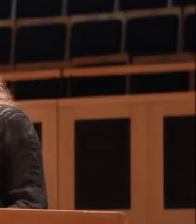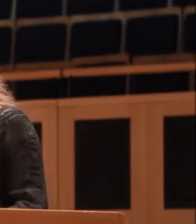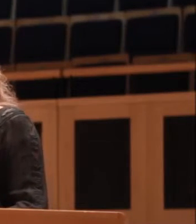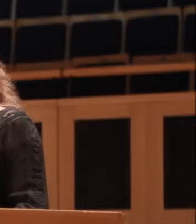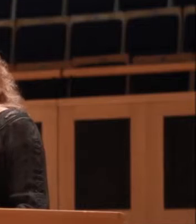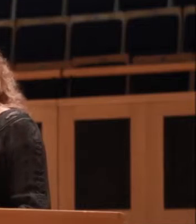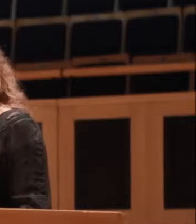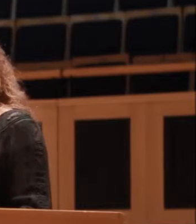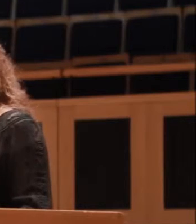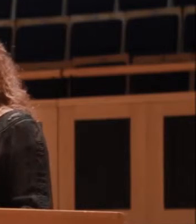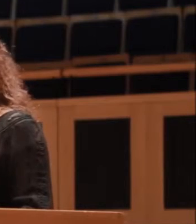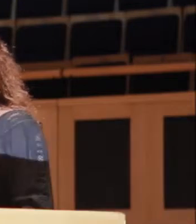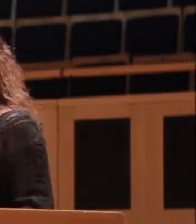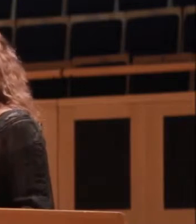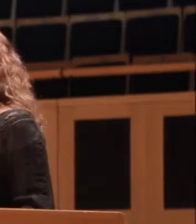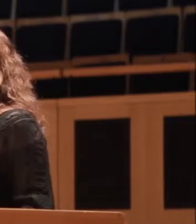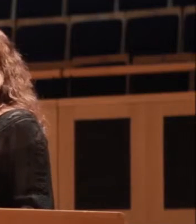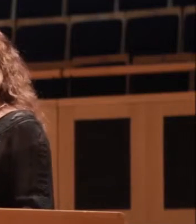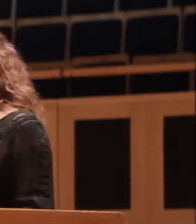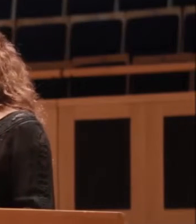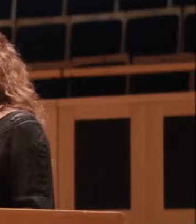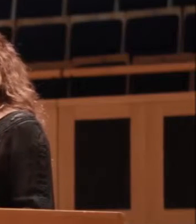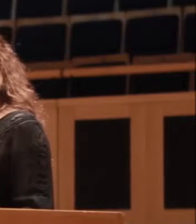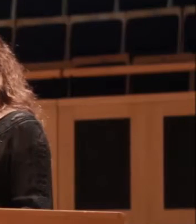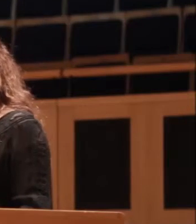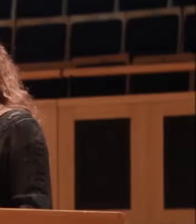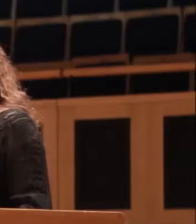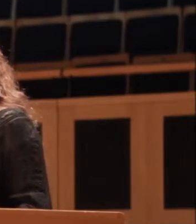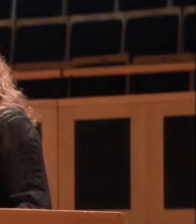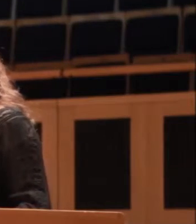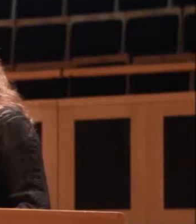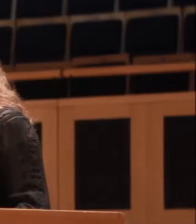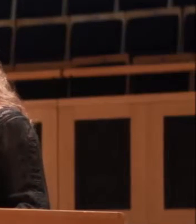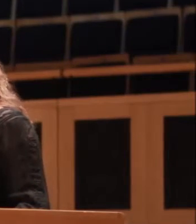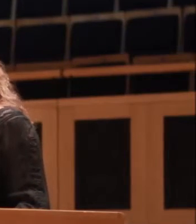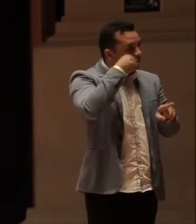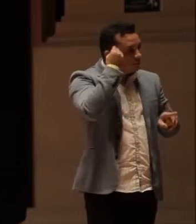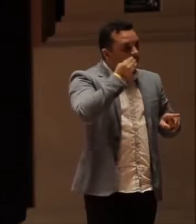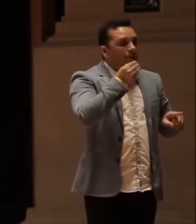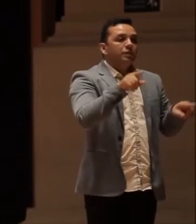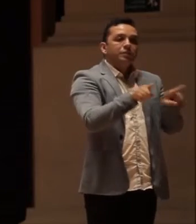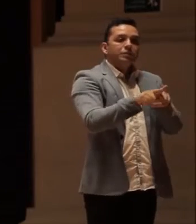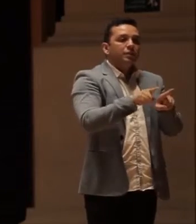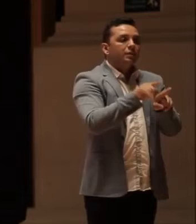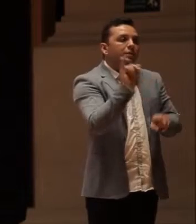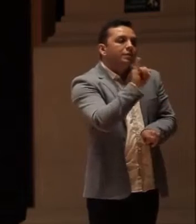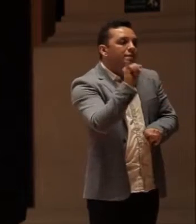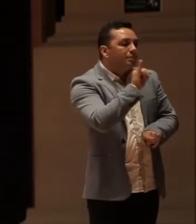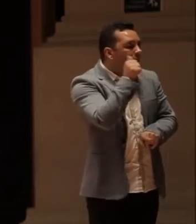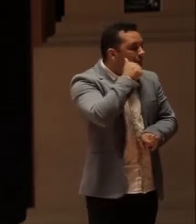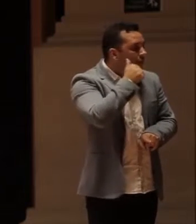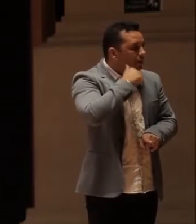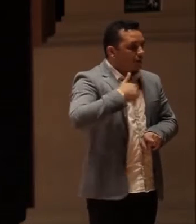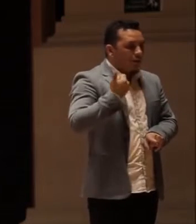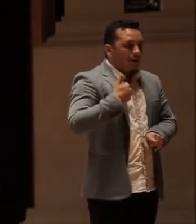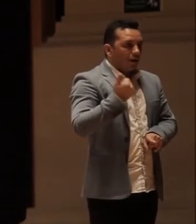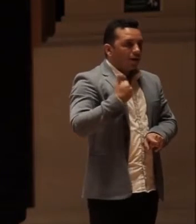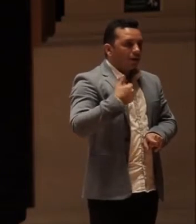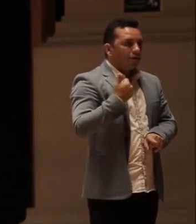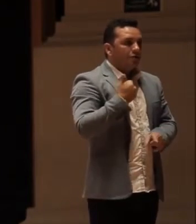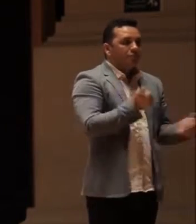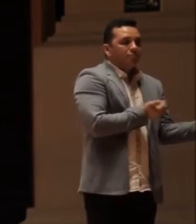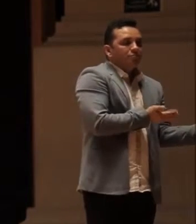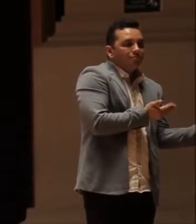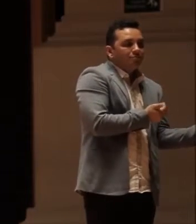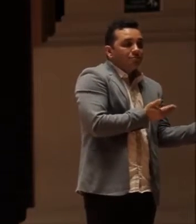e aprendi, aos amigos que tenho aqui. E minha irmã mais nova também mora aqui, é casada, e sempre é um prazer